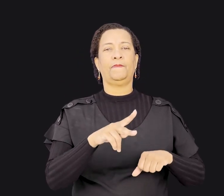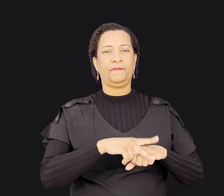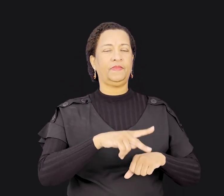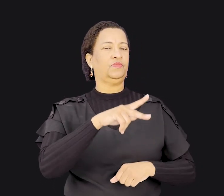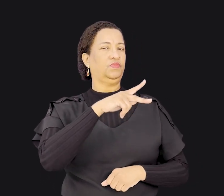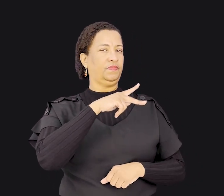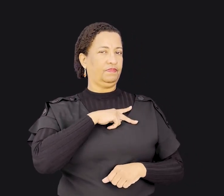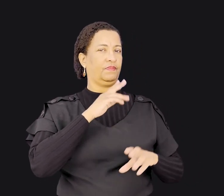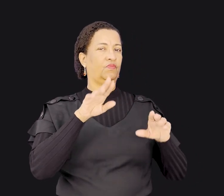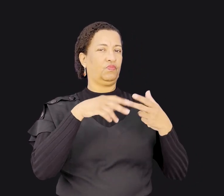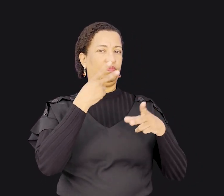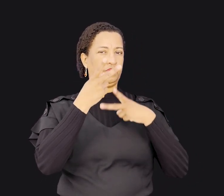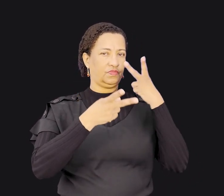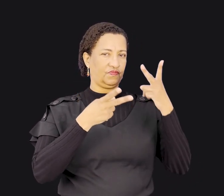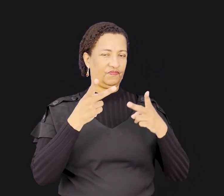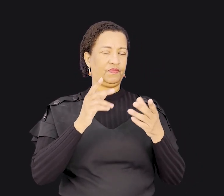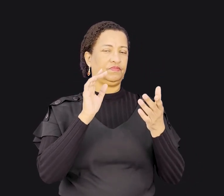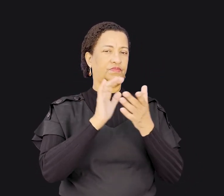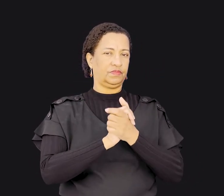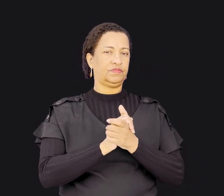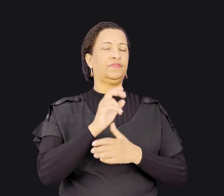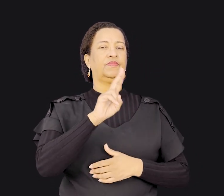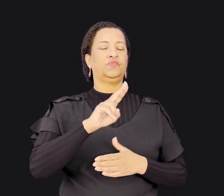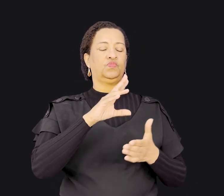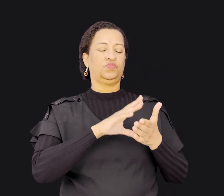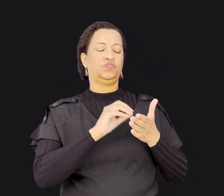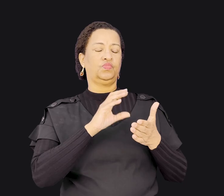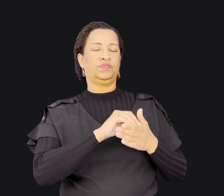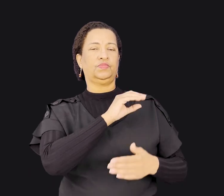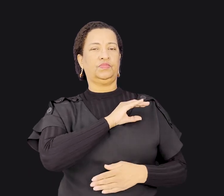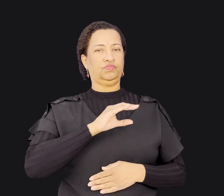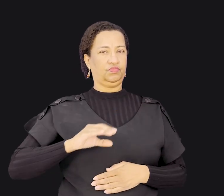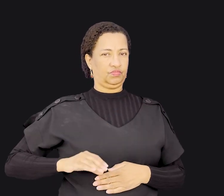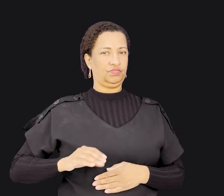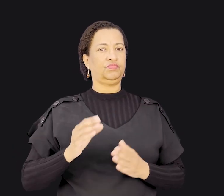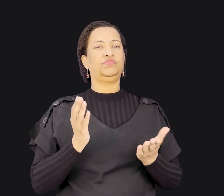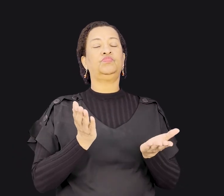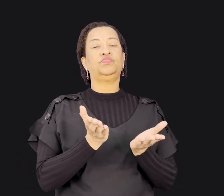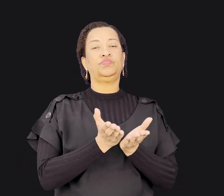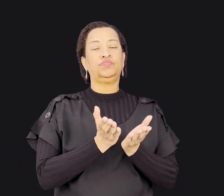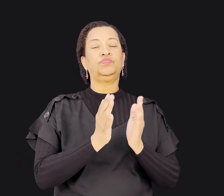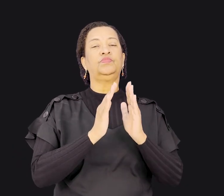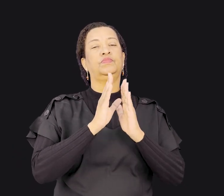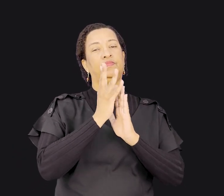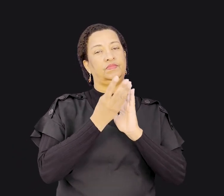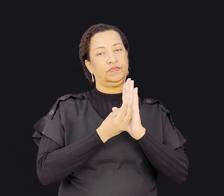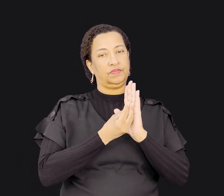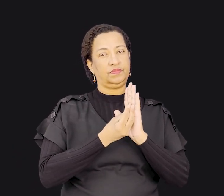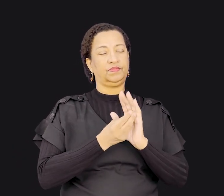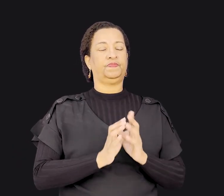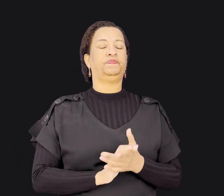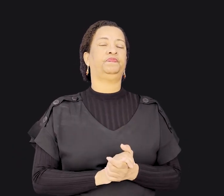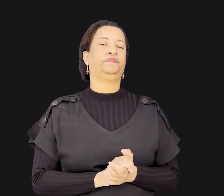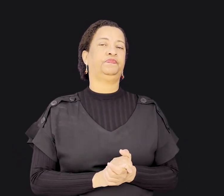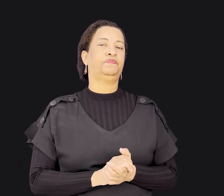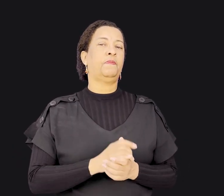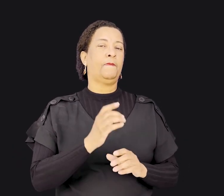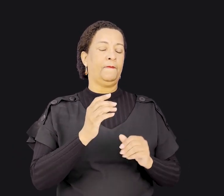Paulo, quando falam sobre casamento, usam o modelo de Cristo e a Igreja. Pedro destaca este modelo para o casamento